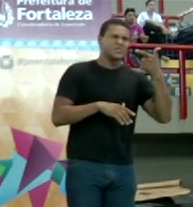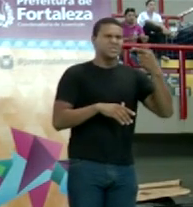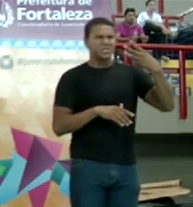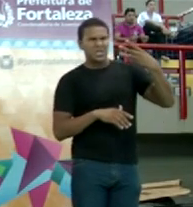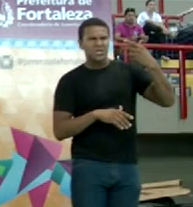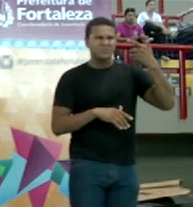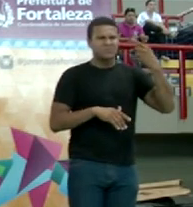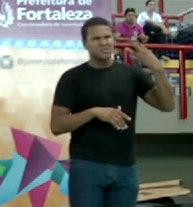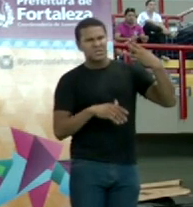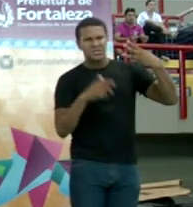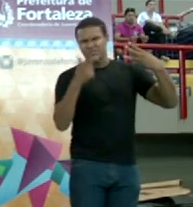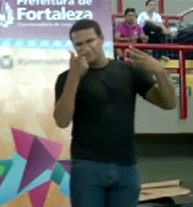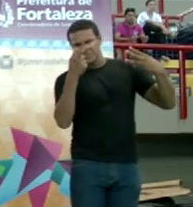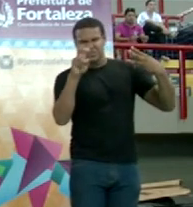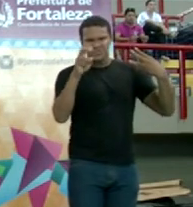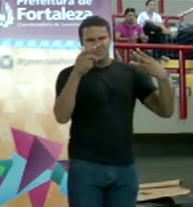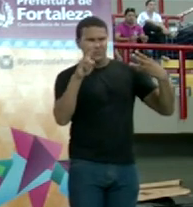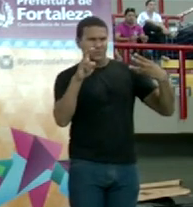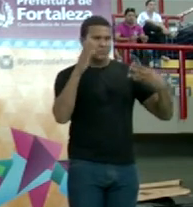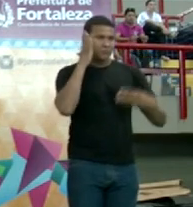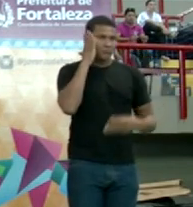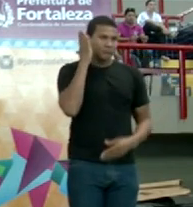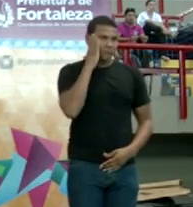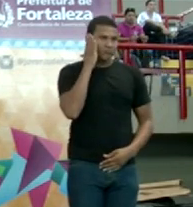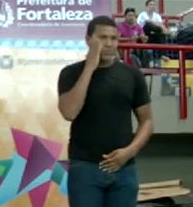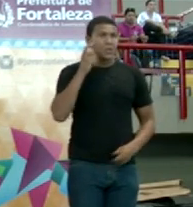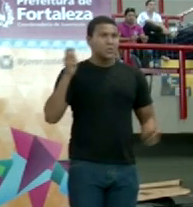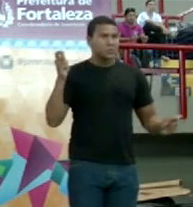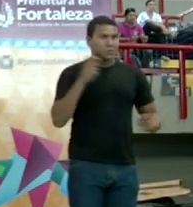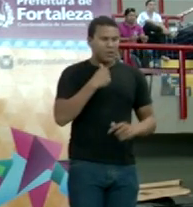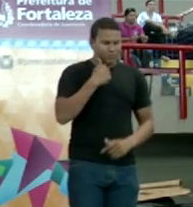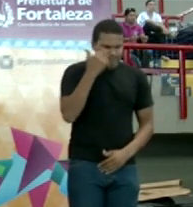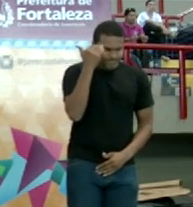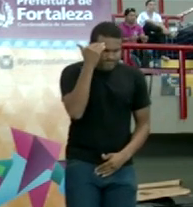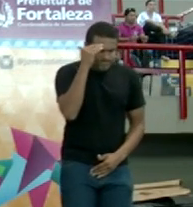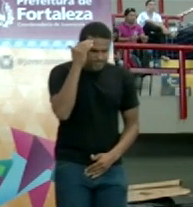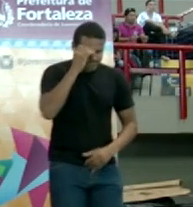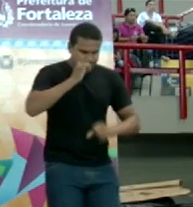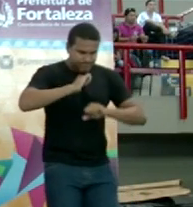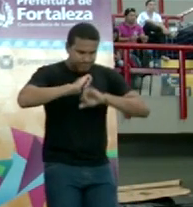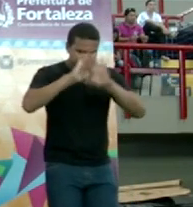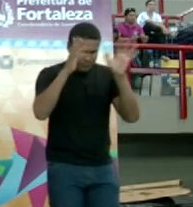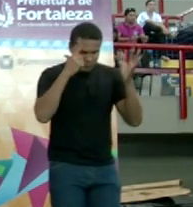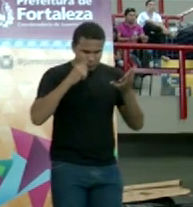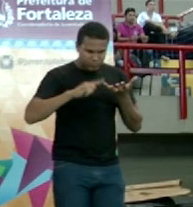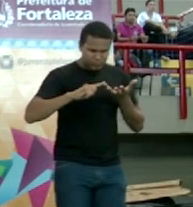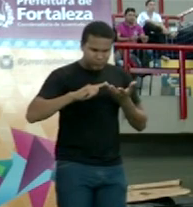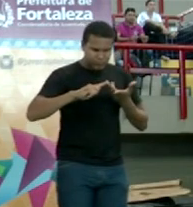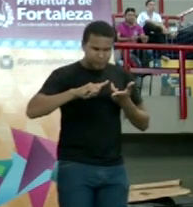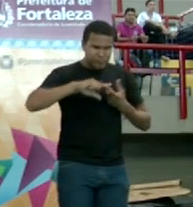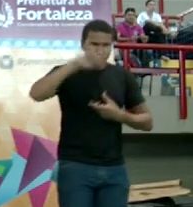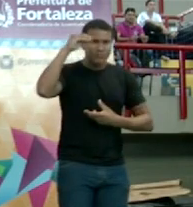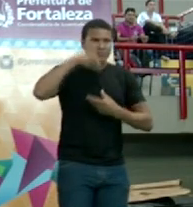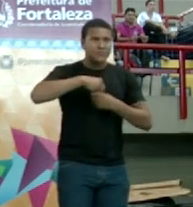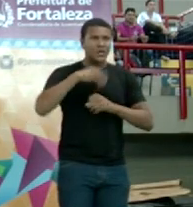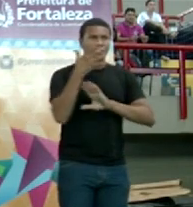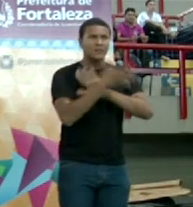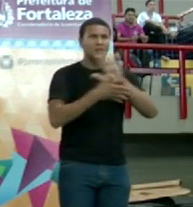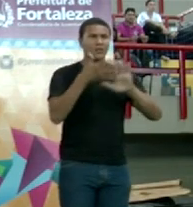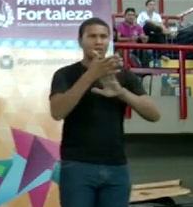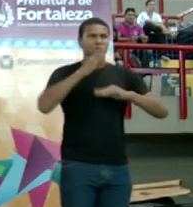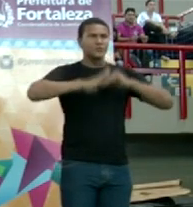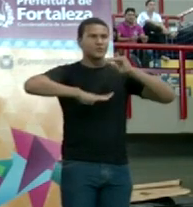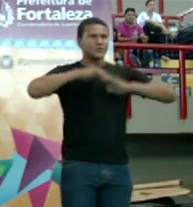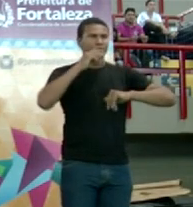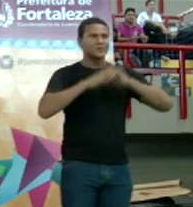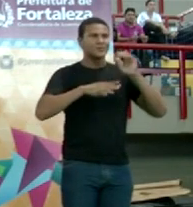25, que dá para você atender todas as questões propostas pelas